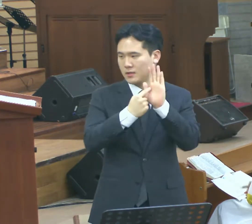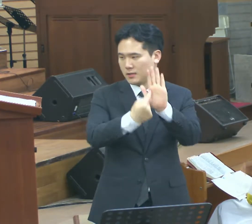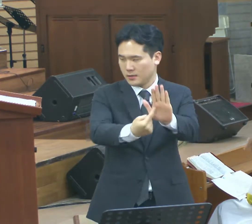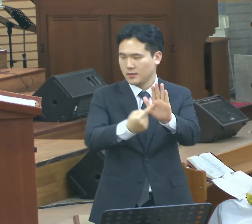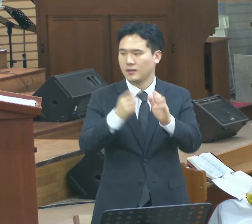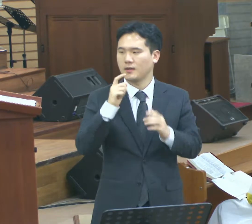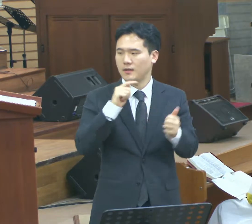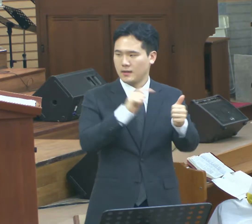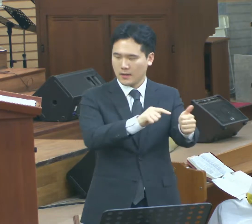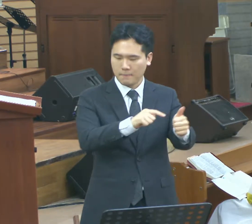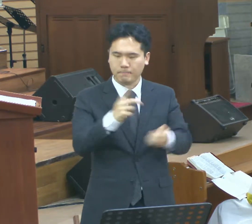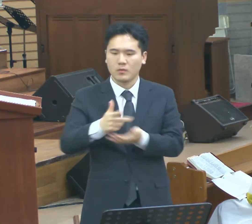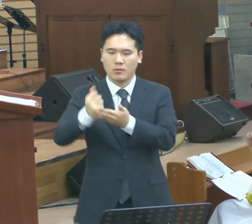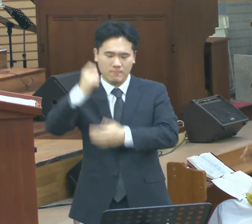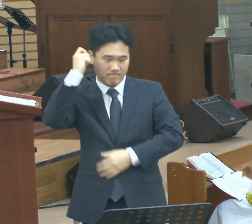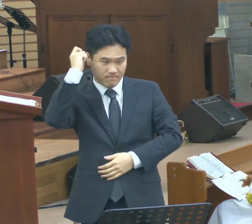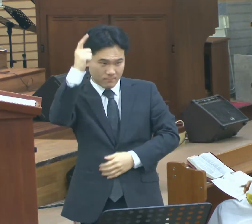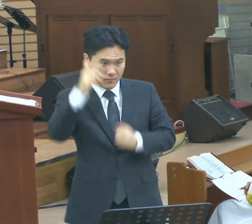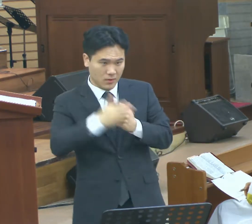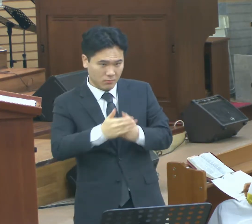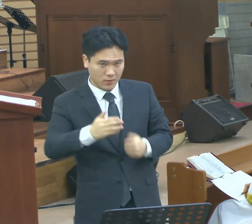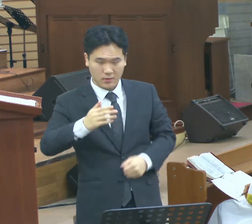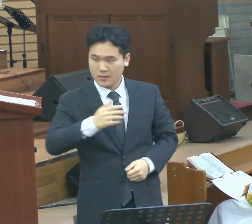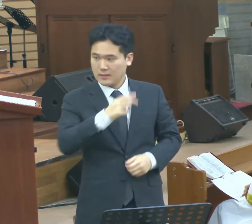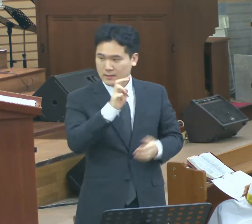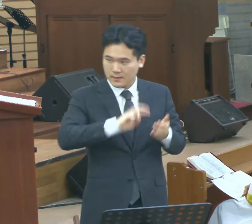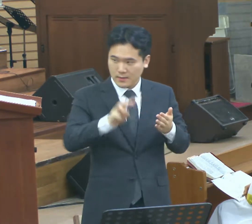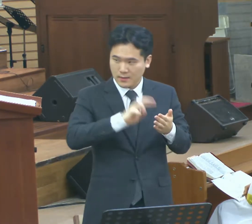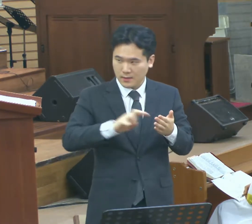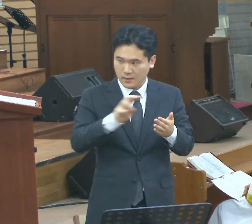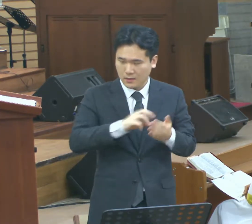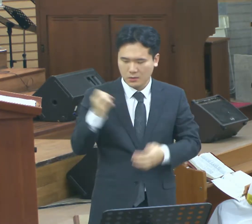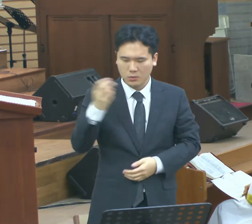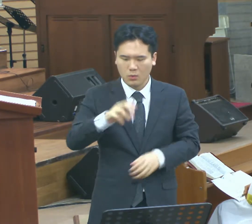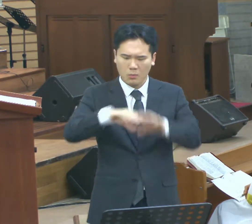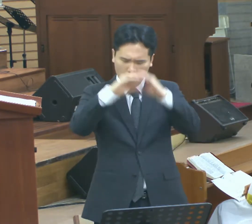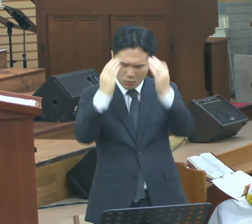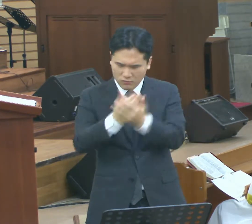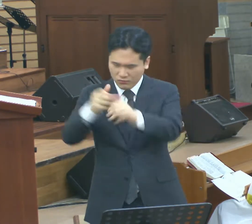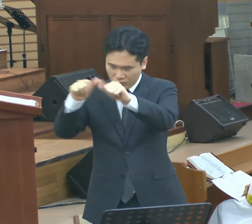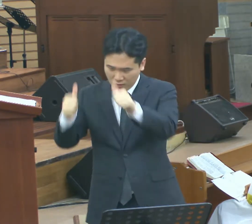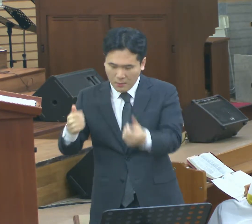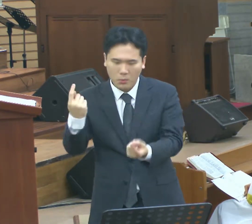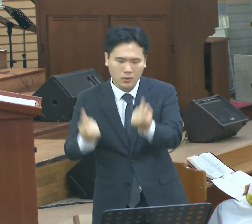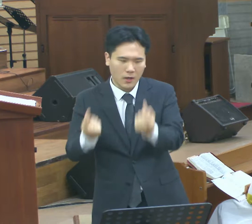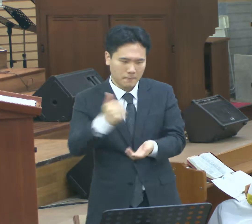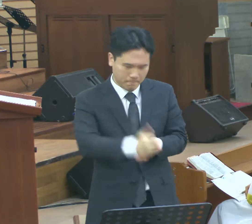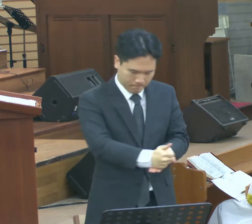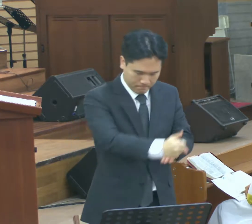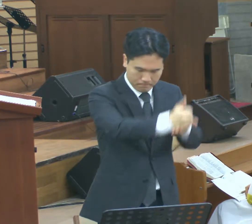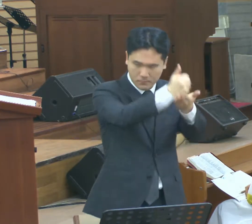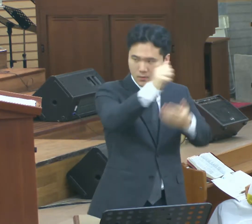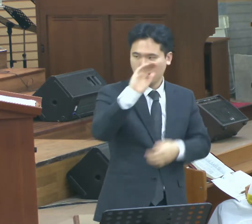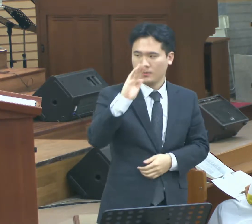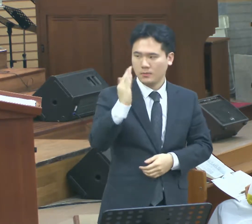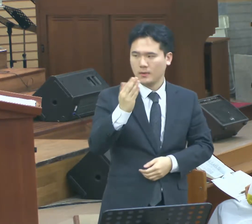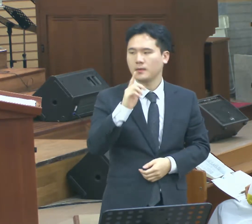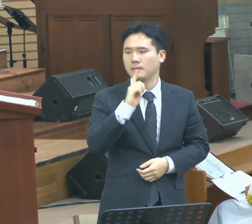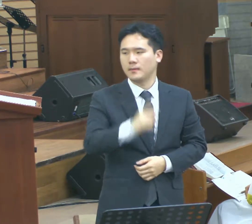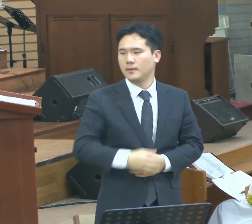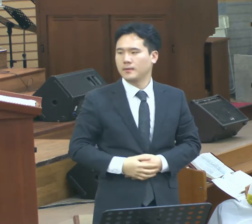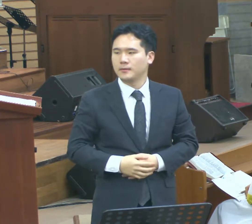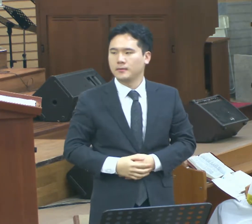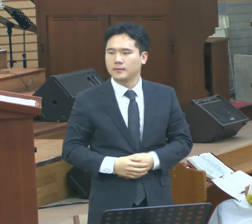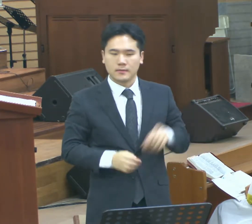위대하시니 지극히 찬양할 것이요 모든 신들보다 경외할 것이며. 그랬어요.